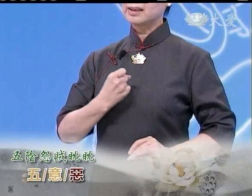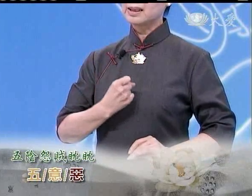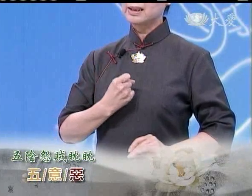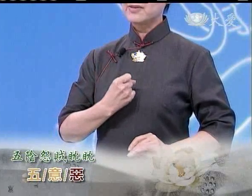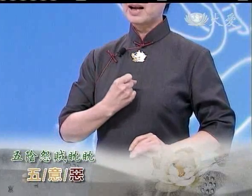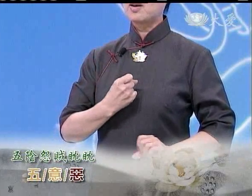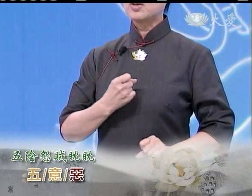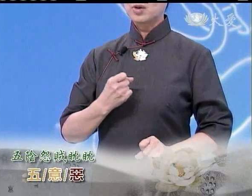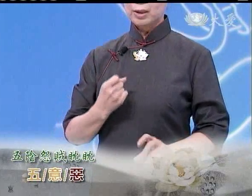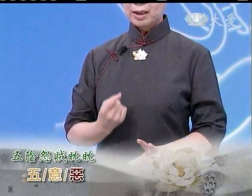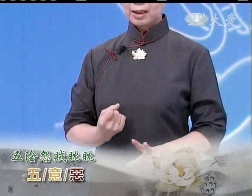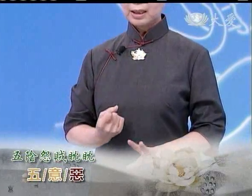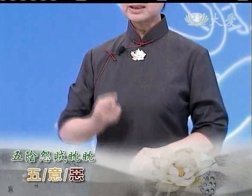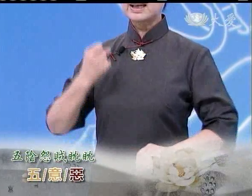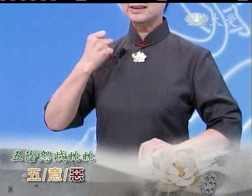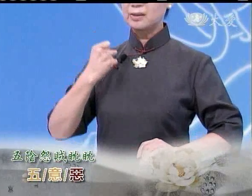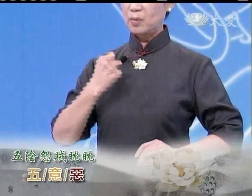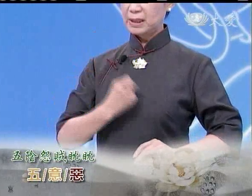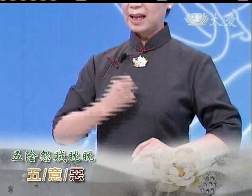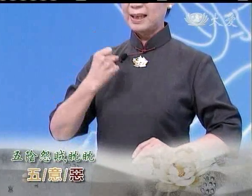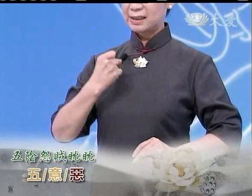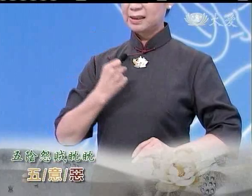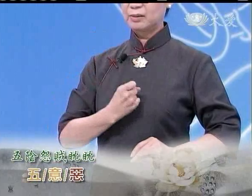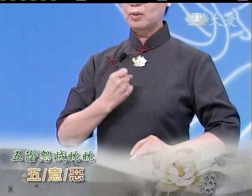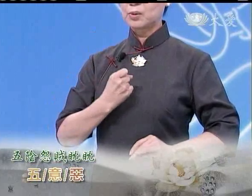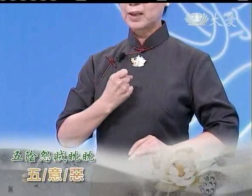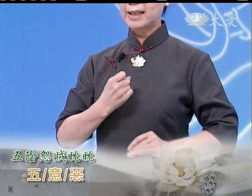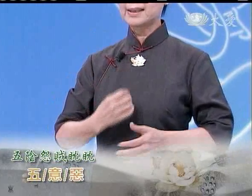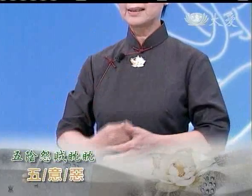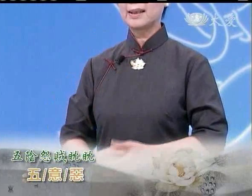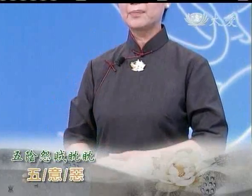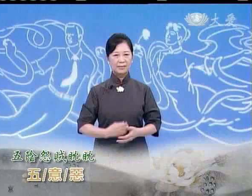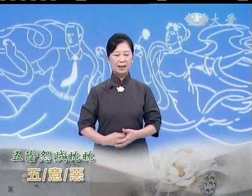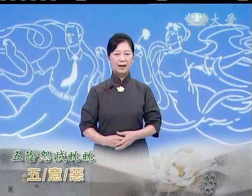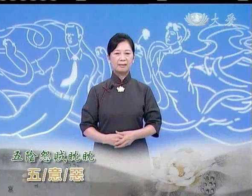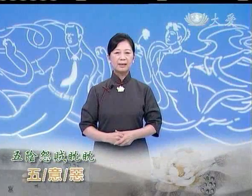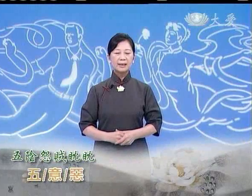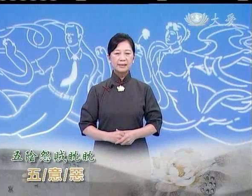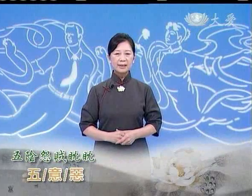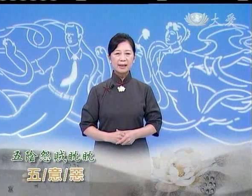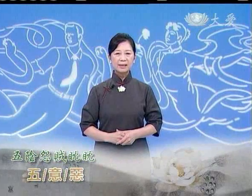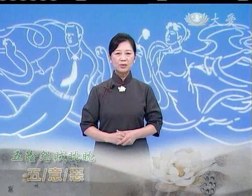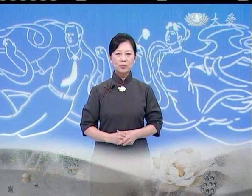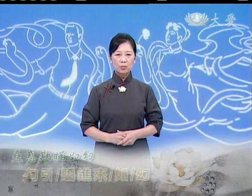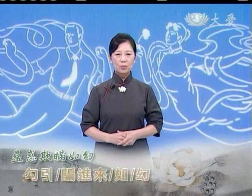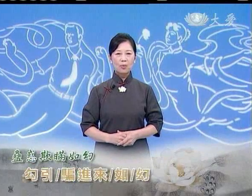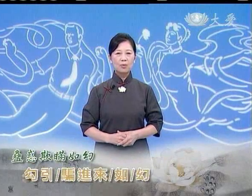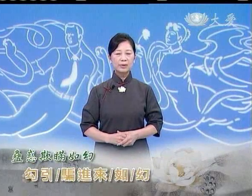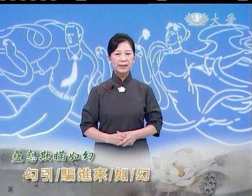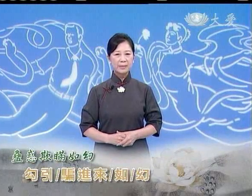这个地方，所以恶两次，我们打两次的动作来呈现。好，接下来是蛊惑欺